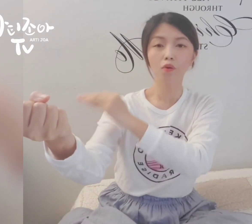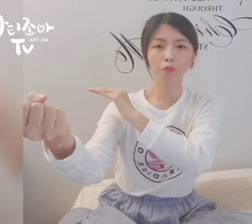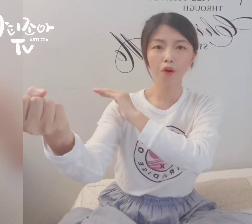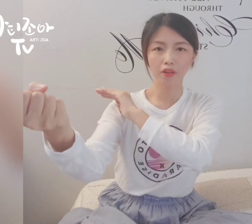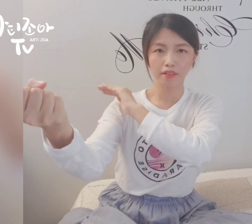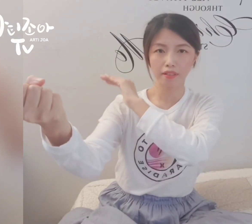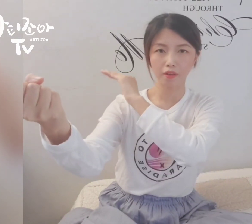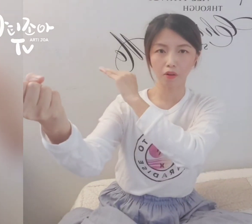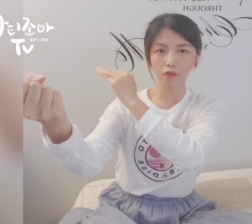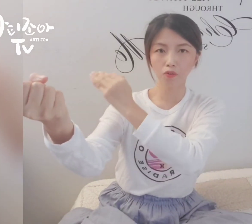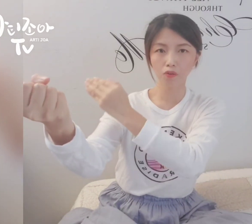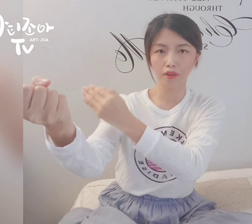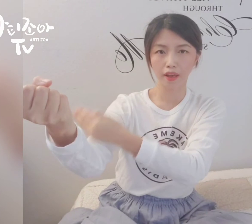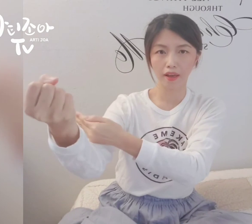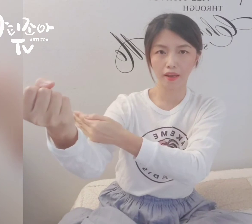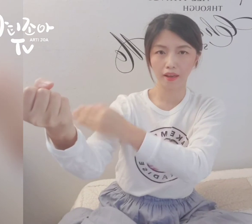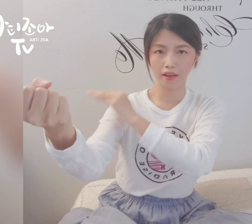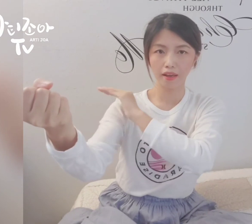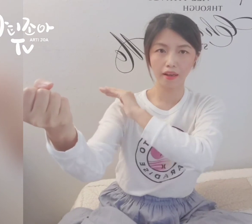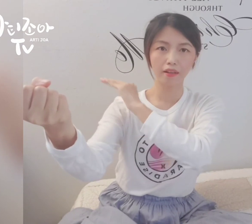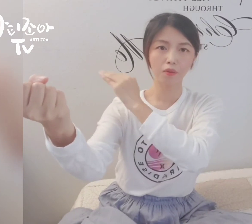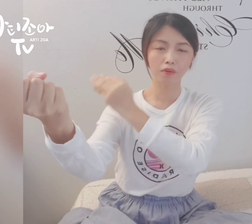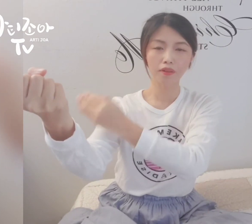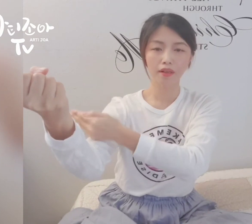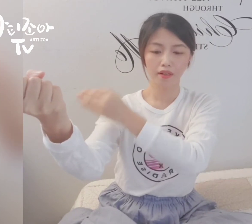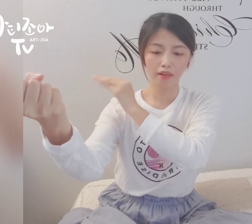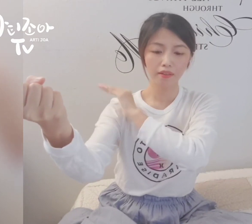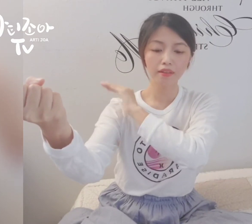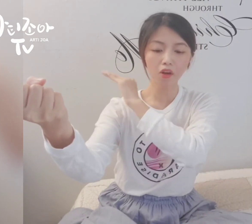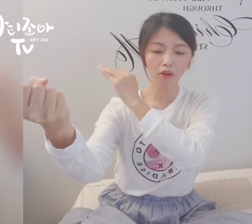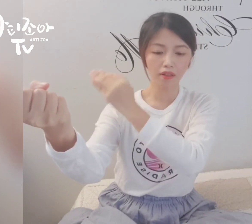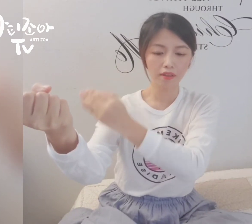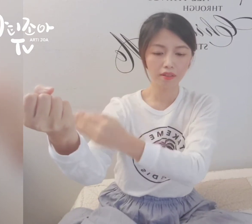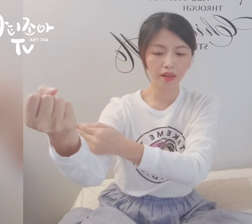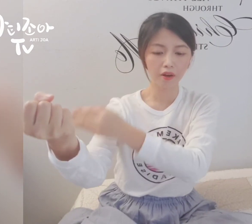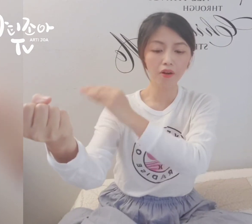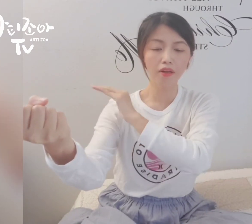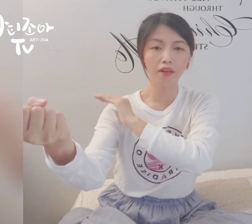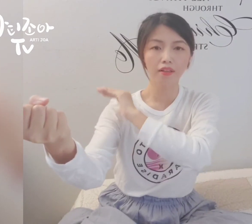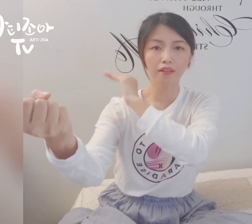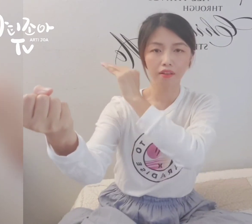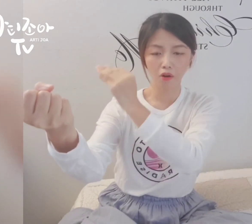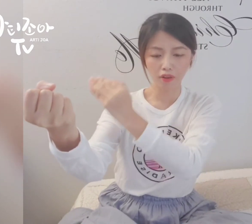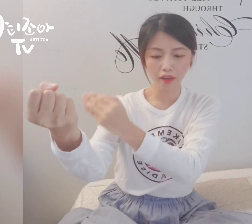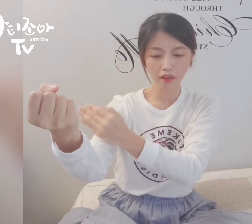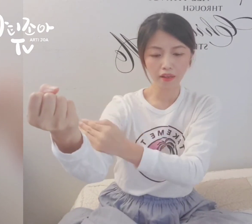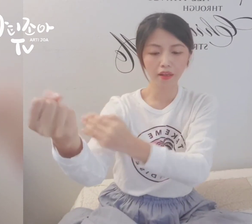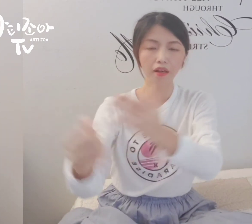알통을 표현하듯이 이렇게 둥글게 알통을 능력이란 뜻이에요. 능력의